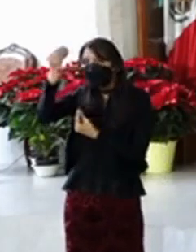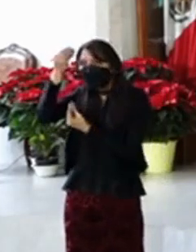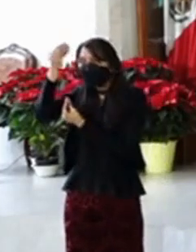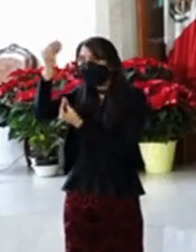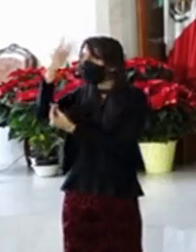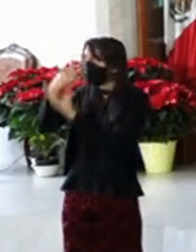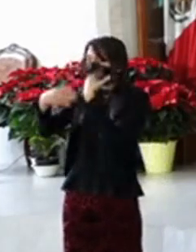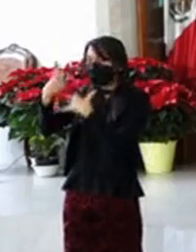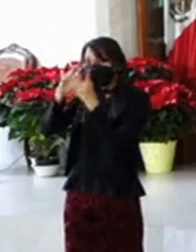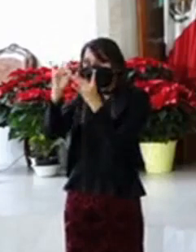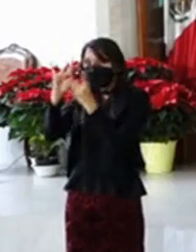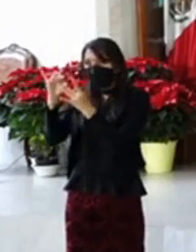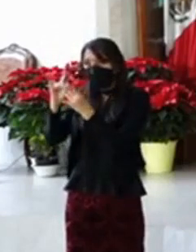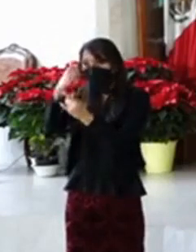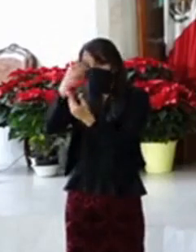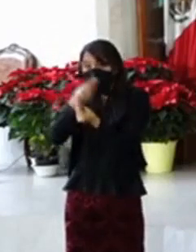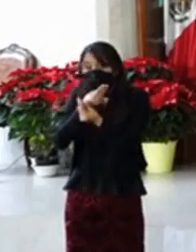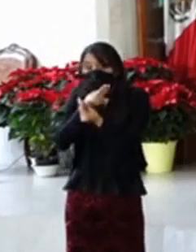a la humanidad.